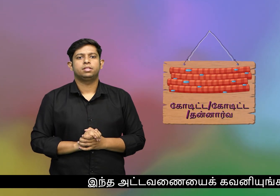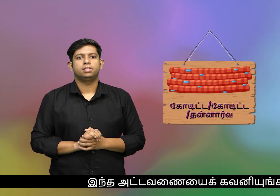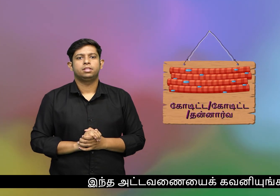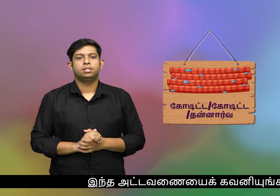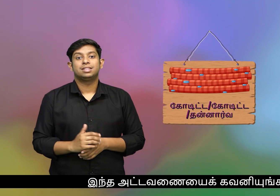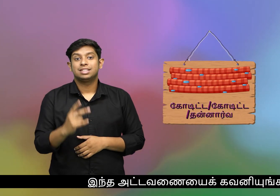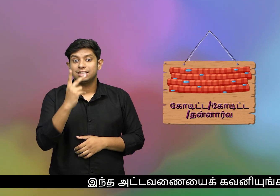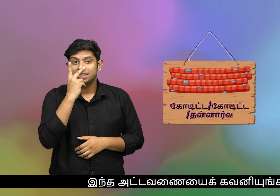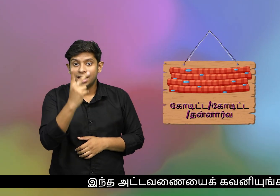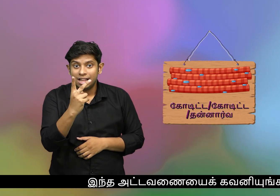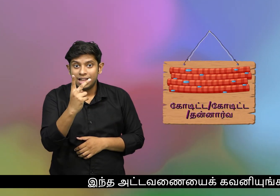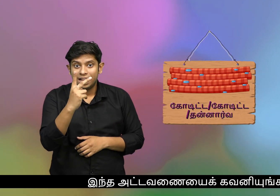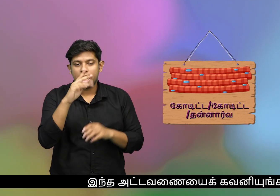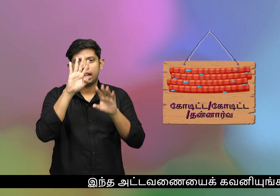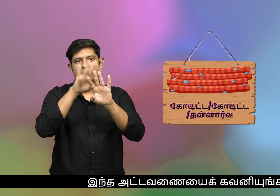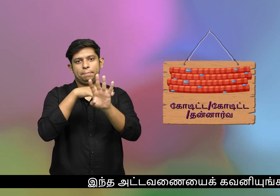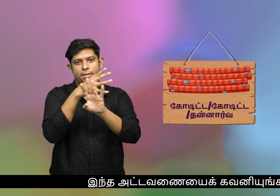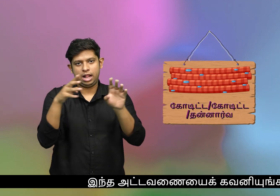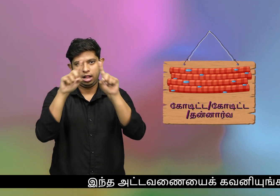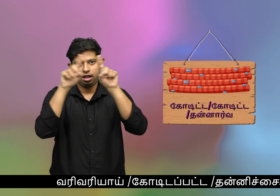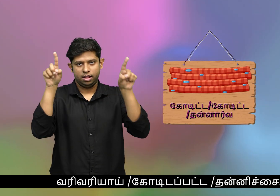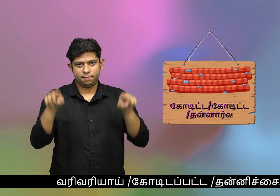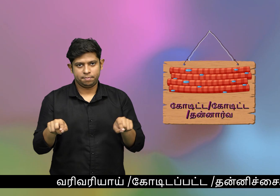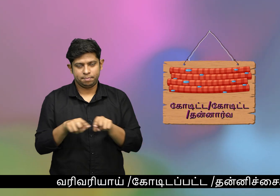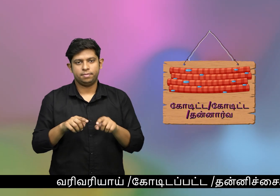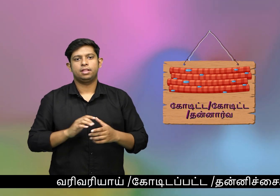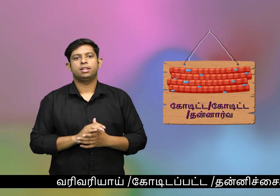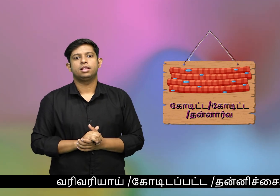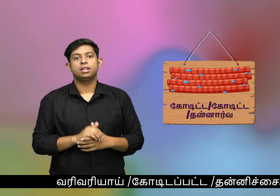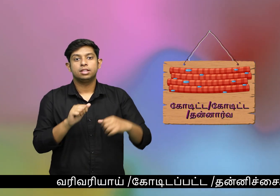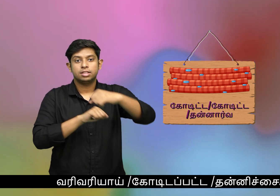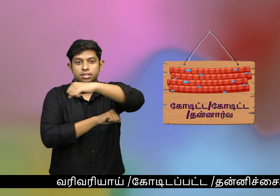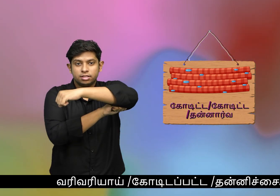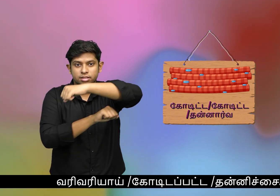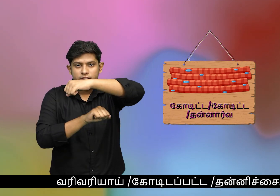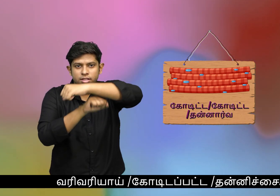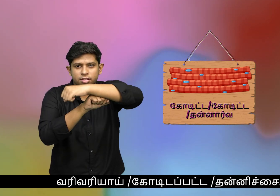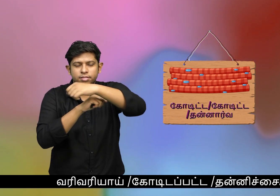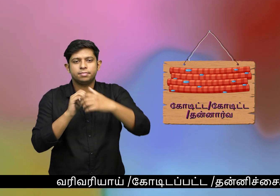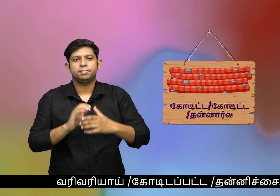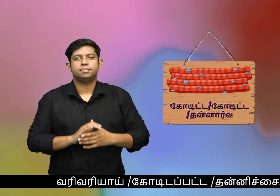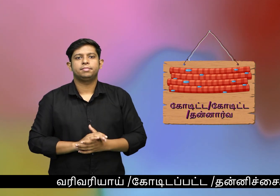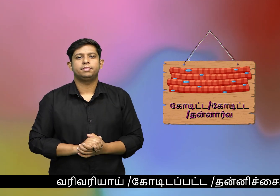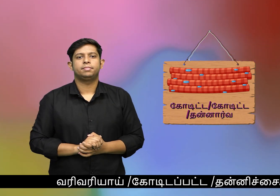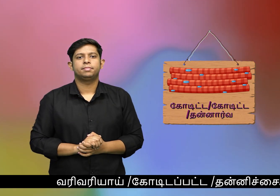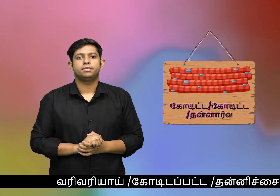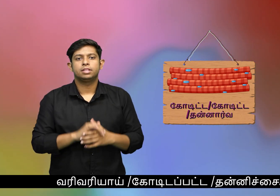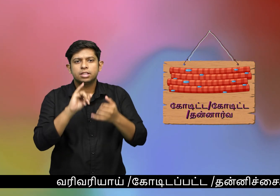இந்த அட்டவணையை கவனியுங்கள். வரி வரியாய் அல்லது கோடிட்டப்பட்ட அல்லது தன்னிச்சை